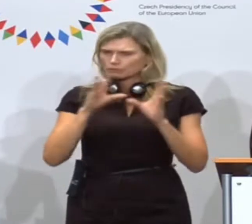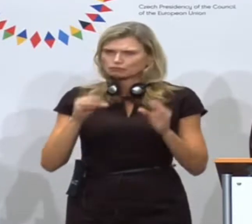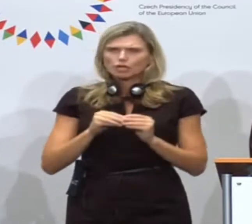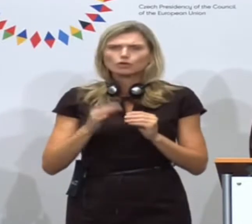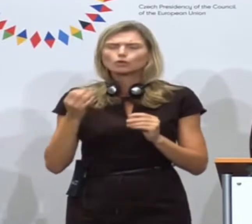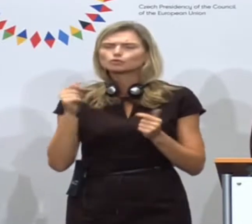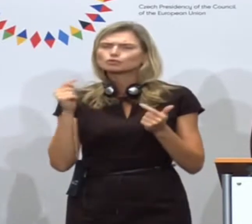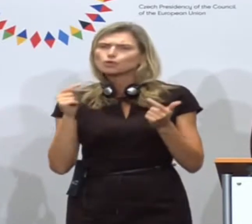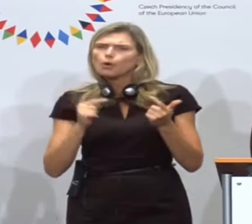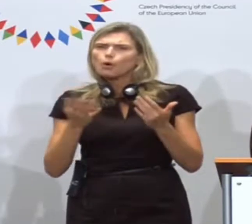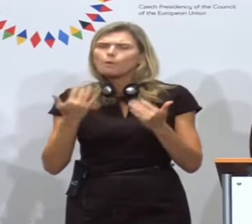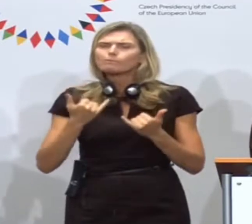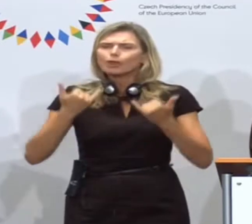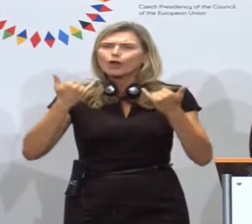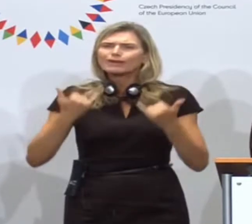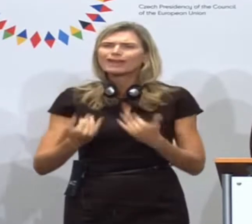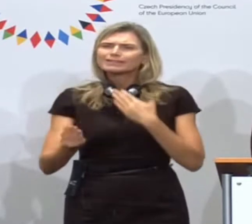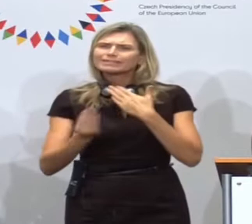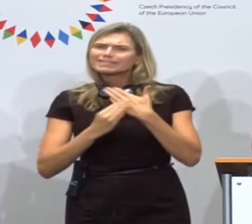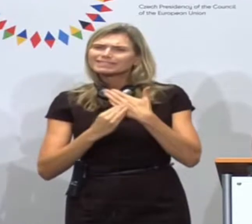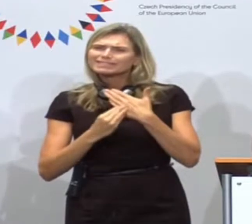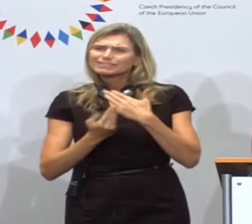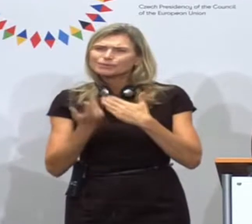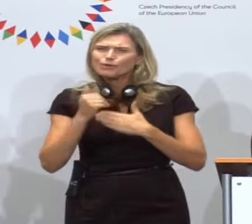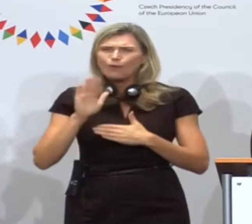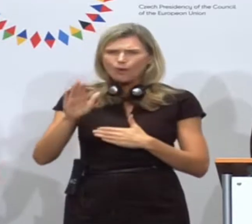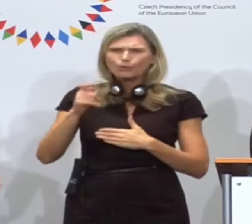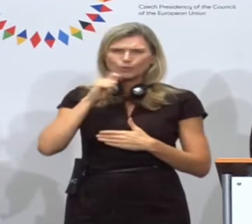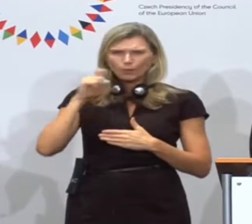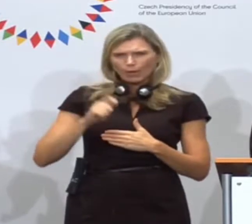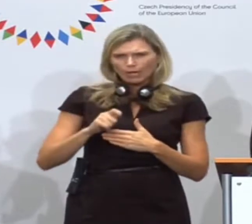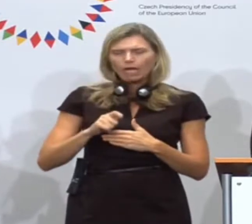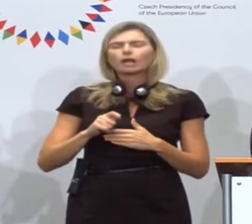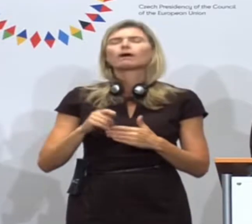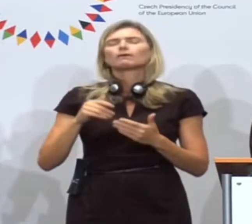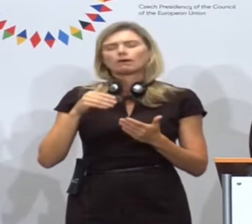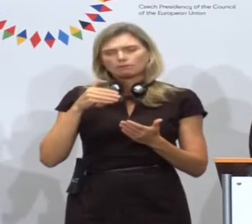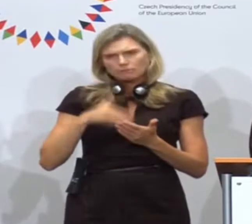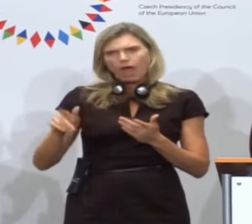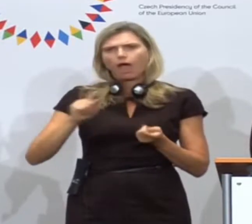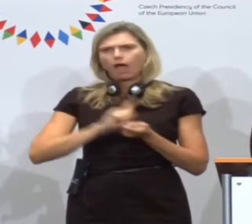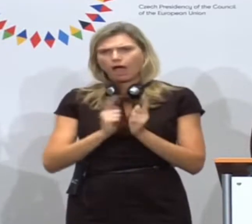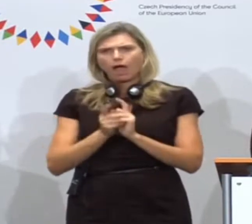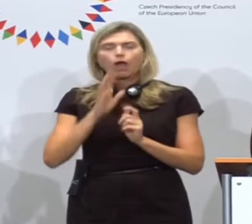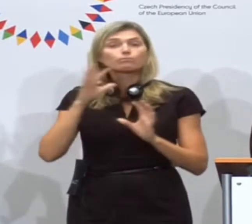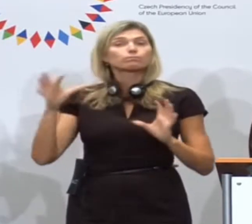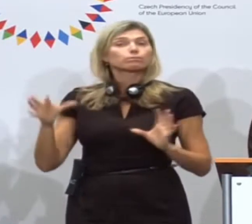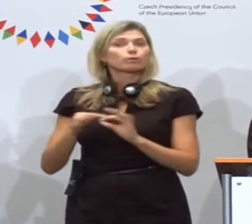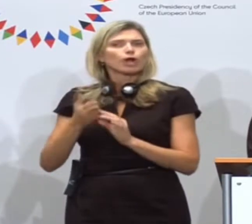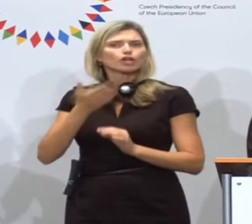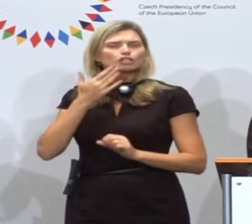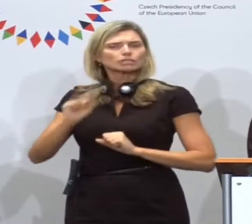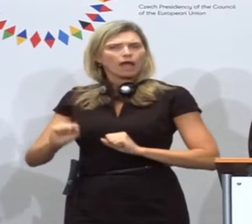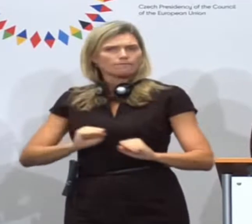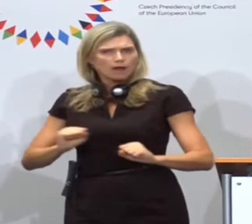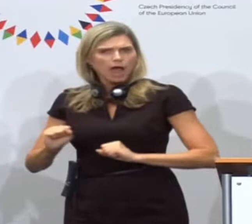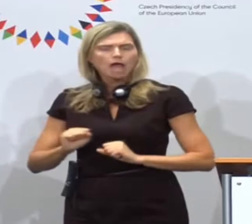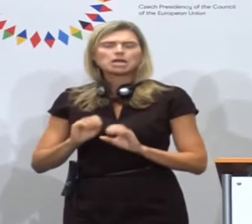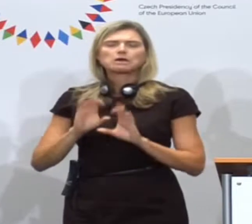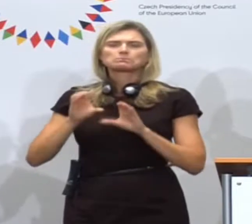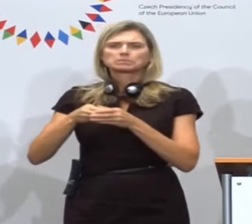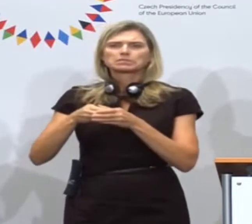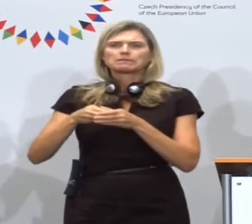ty výzvy, které tady dneska padly, tak dále projednávat, ať už na vládě České republiky, v příslušných